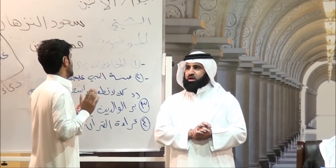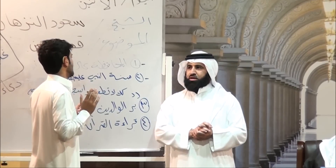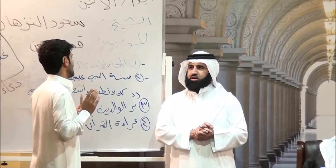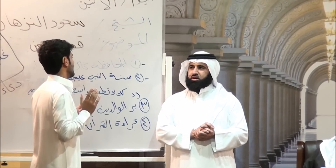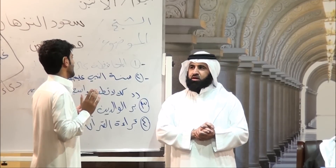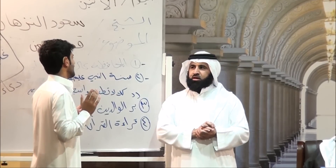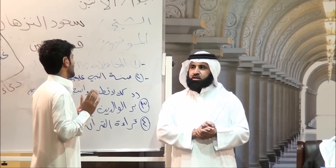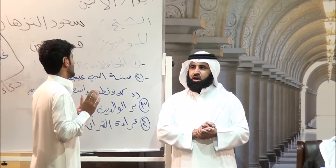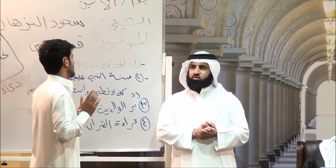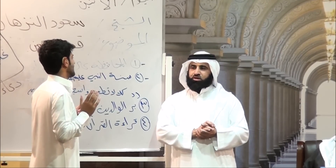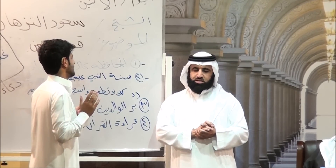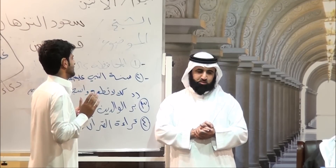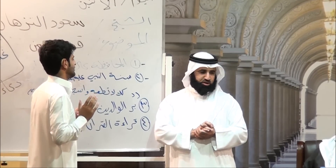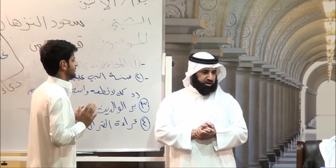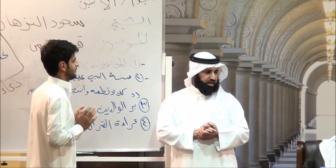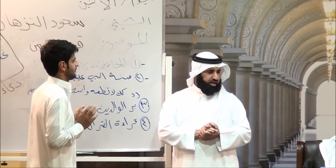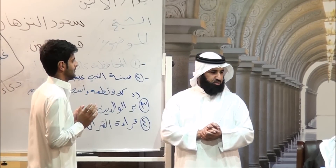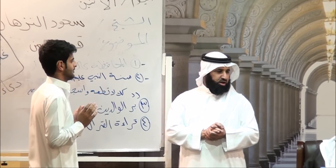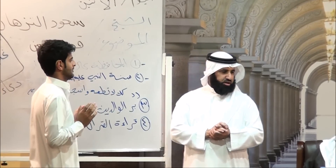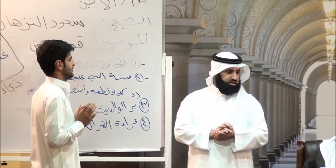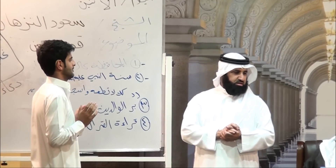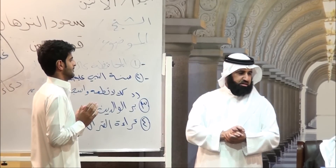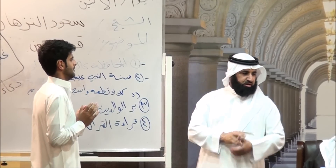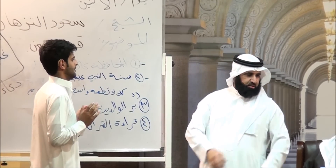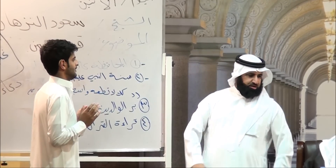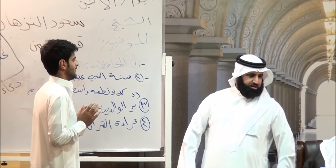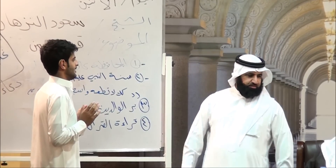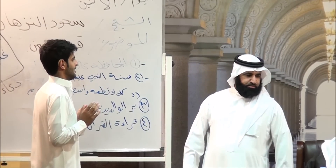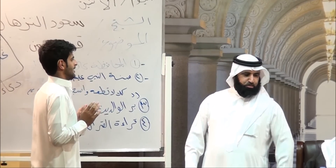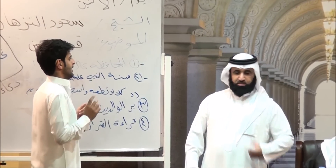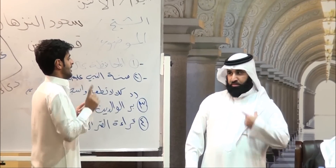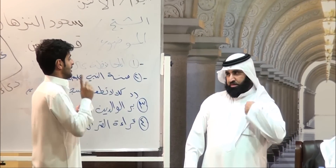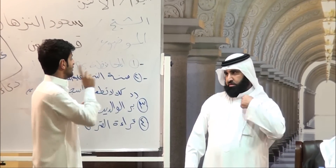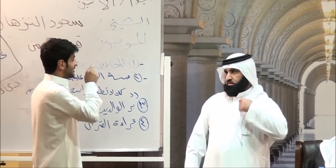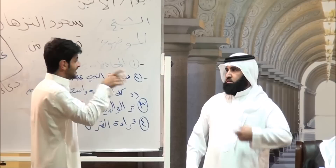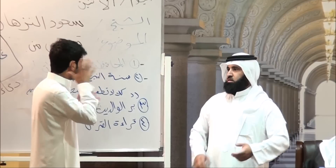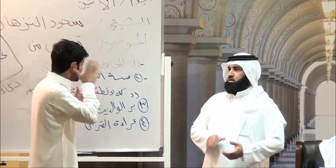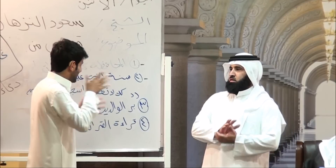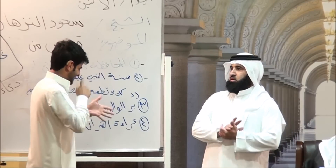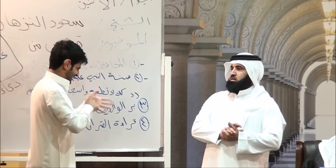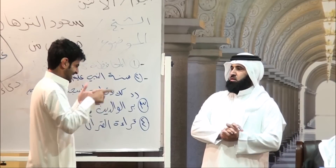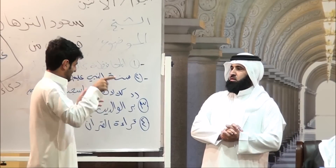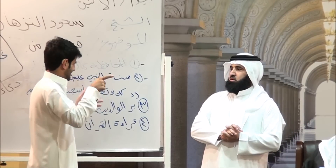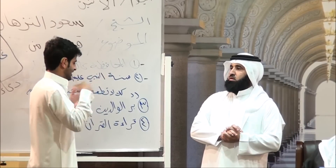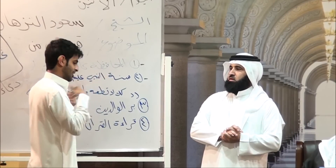عجبه. يحاول يعزمني عليه ولا عجبه. طبعا.